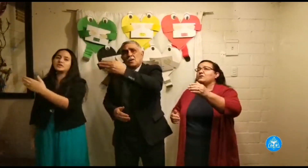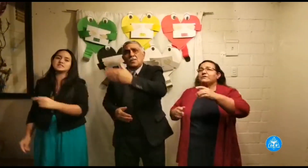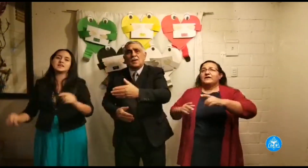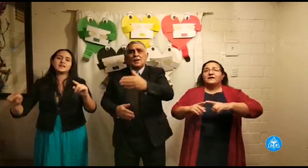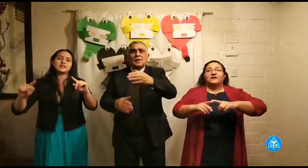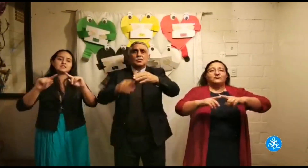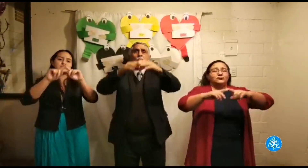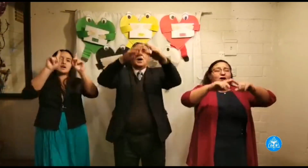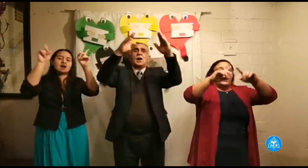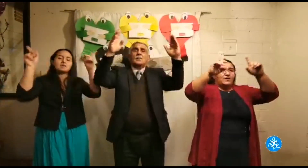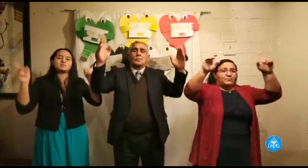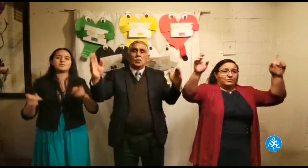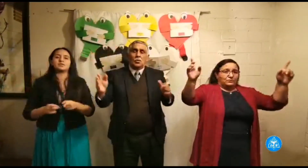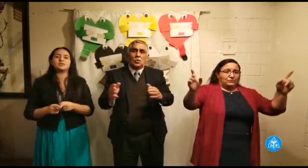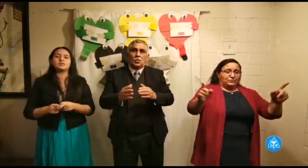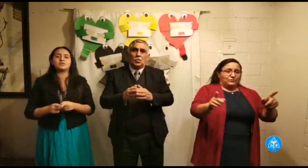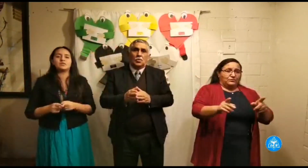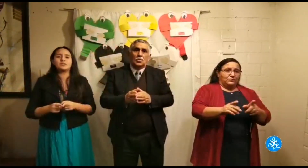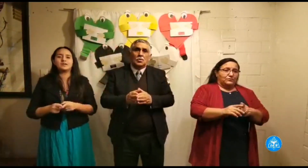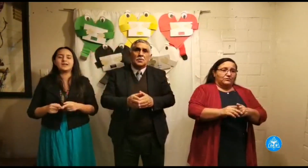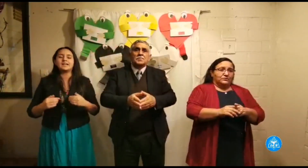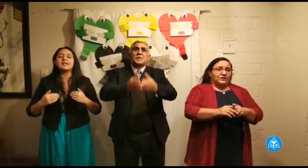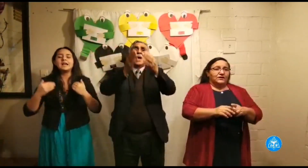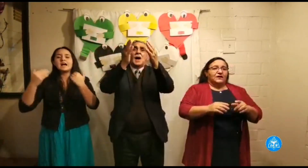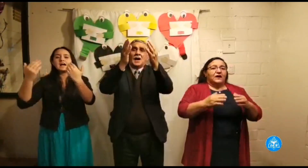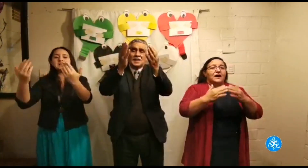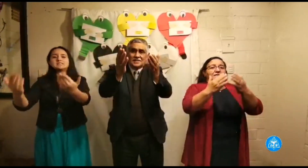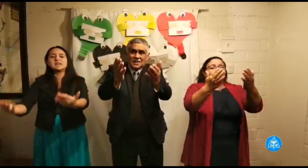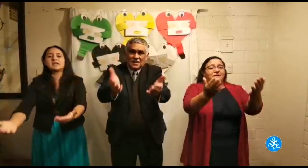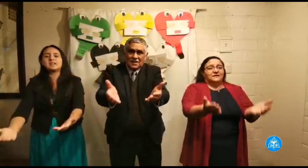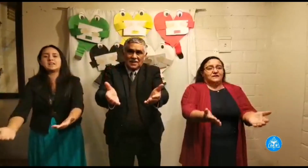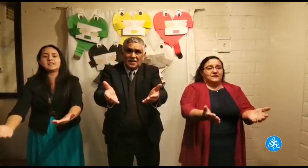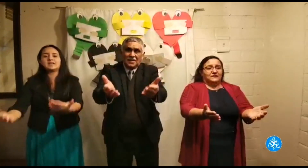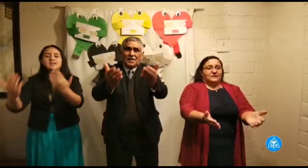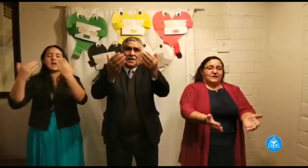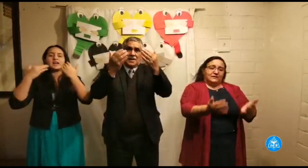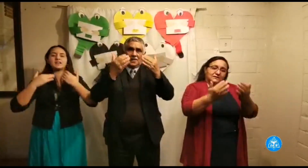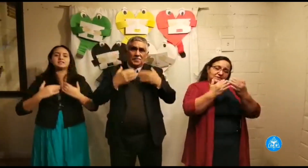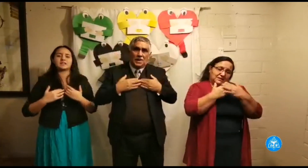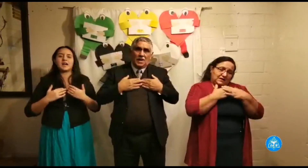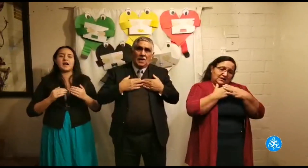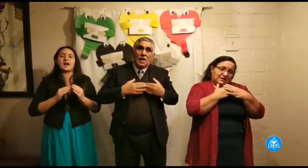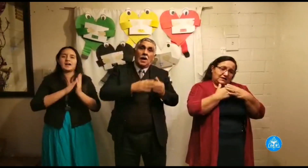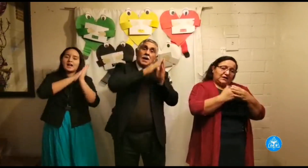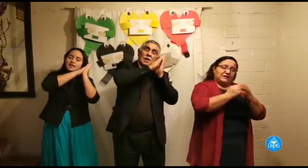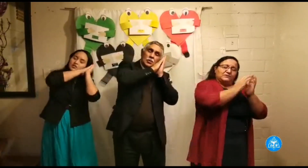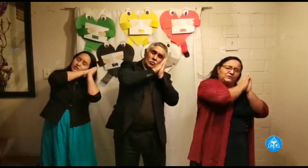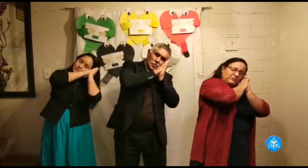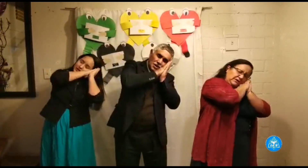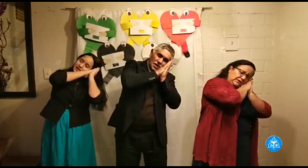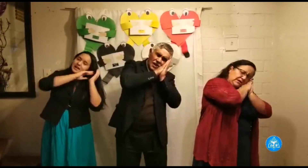necesitamos de su amor. Al salir, al entrar, al dormir y